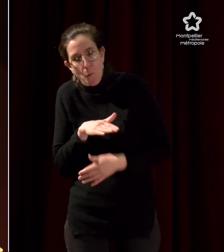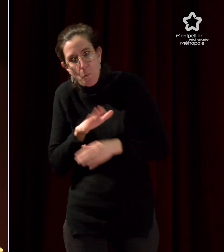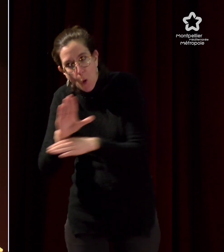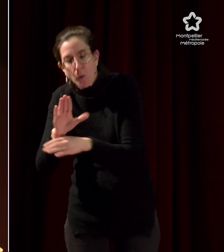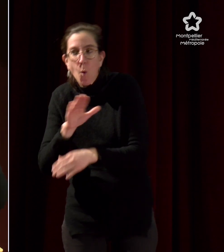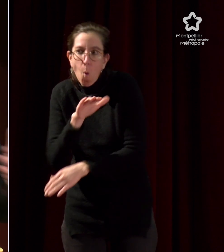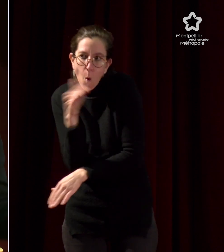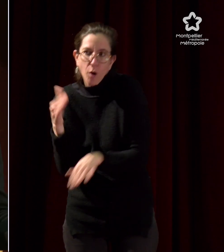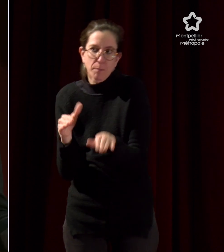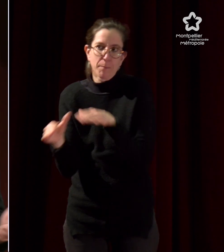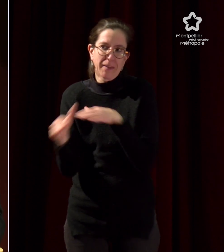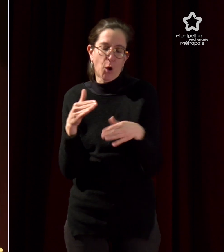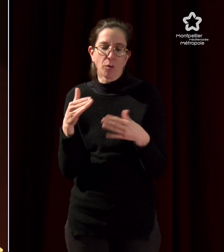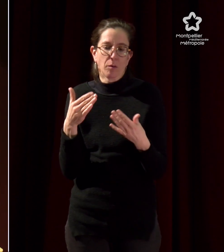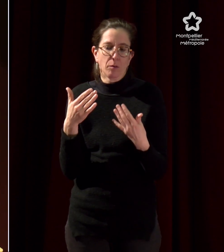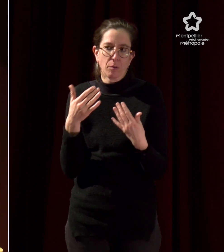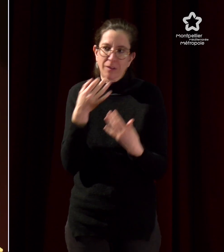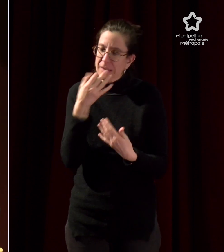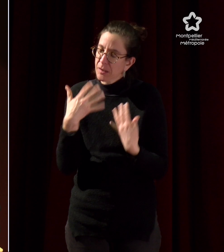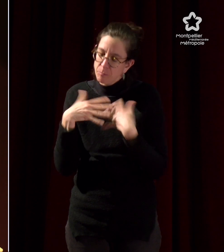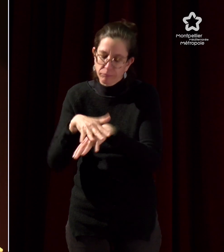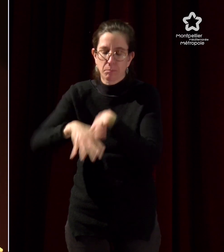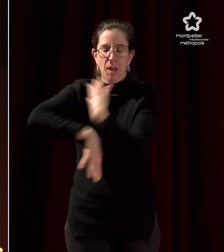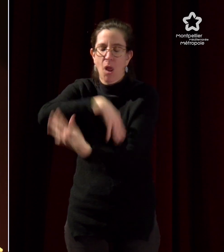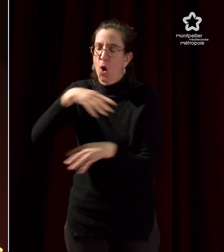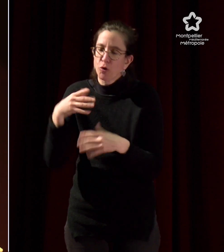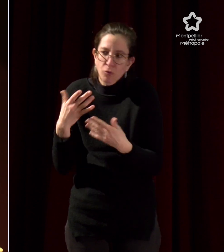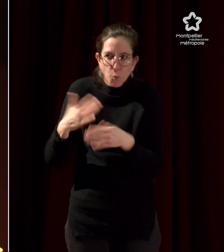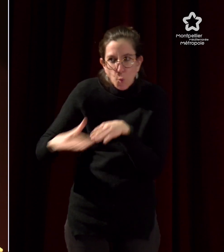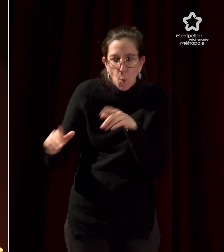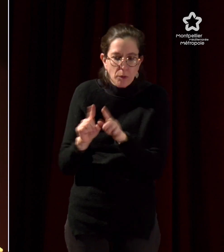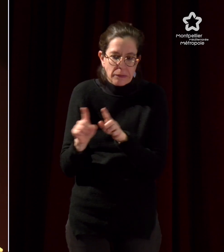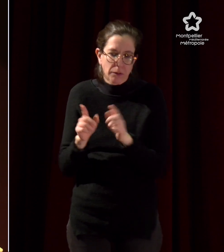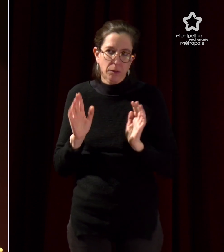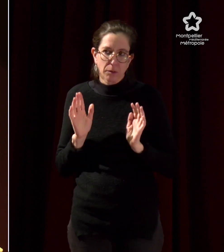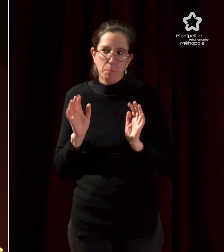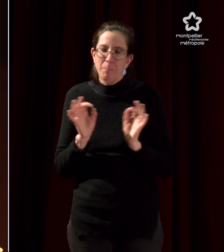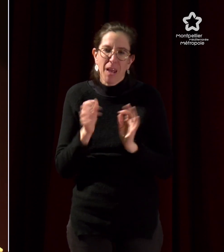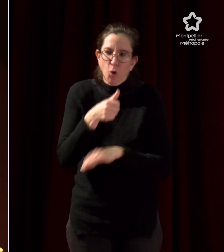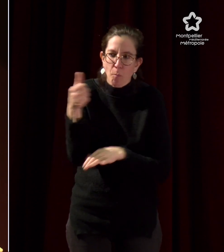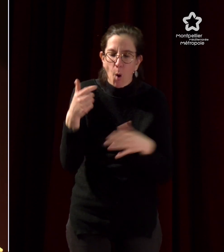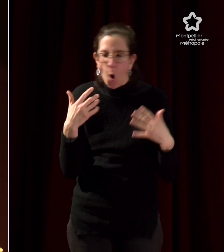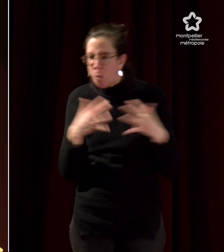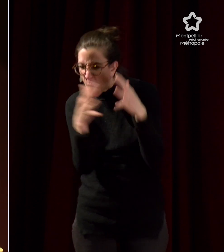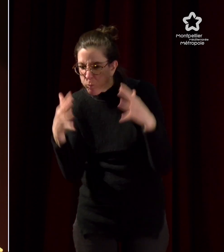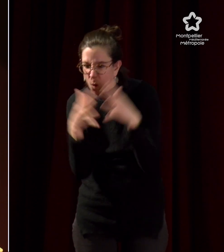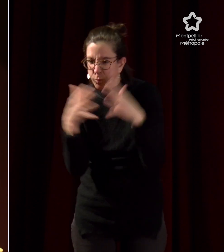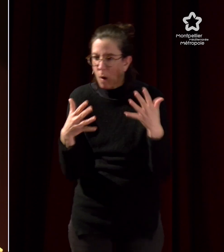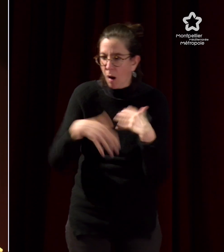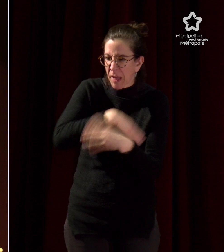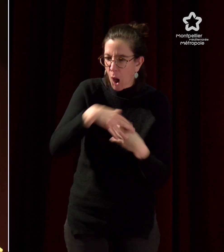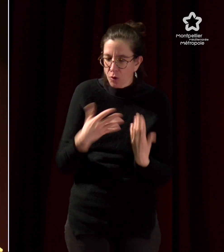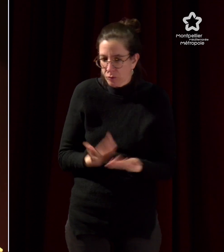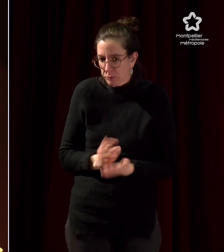des invasions massives d'individus. Et d'ailleurs, ce que je dis, je pense que j'ai plutôt raison, parce que maintenant qu'on